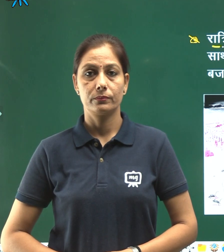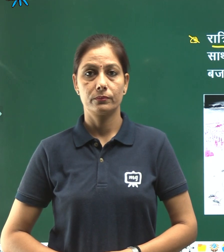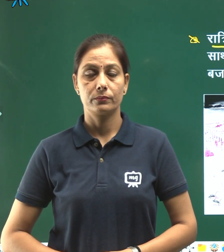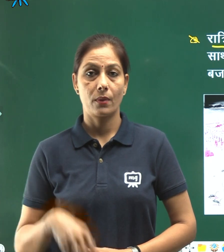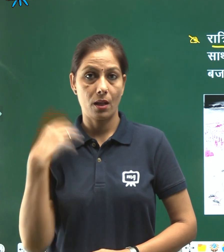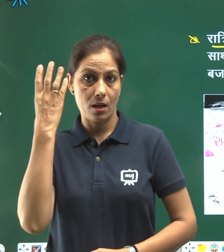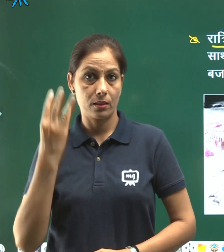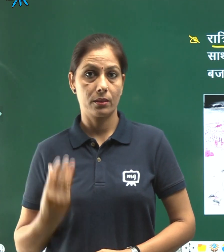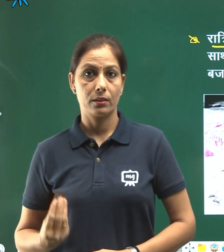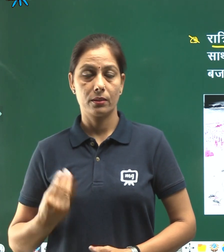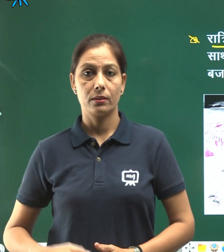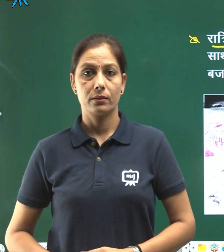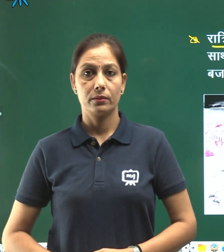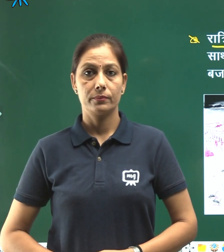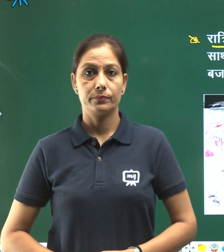रात्रि की